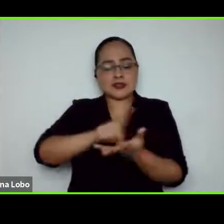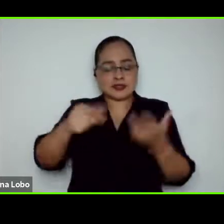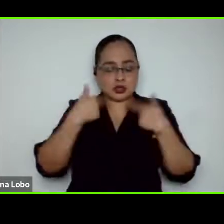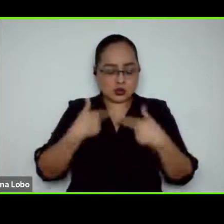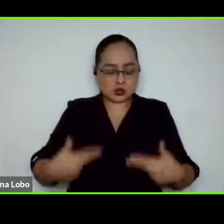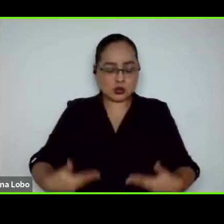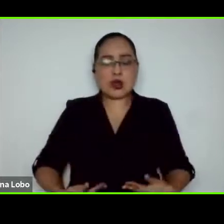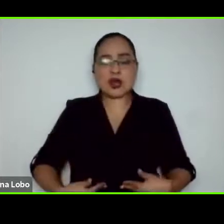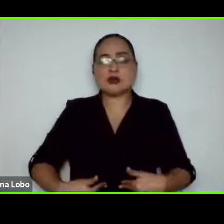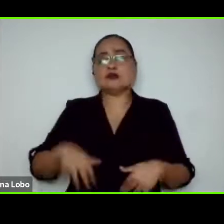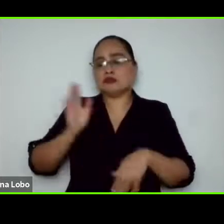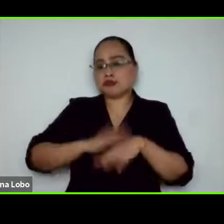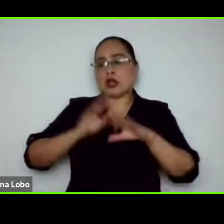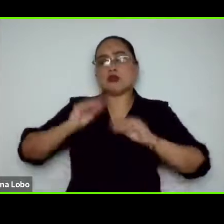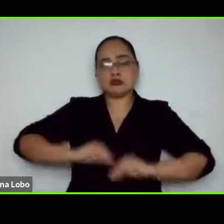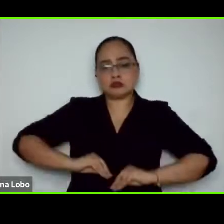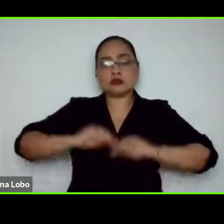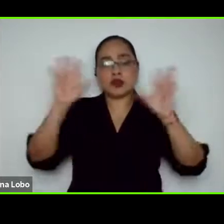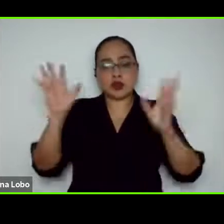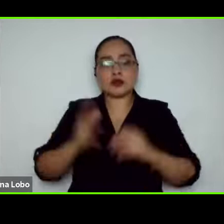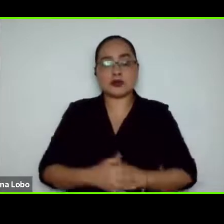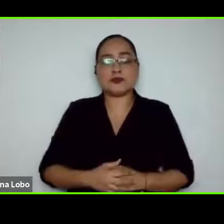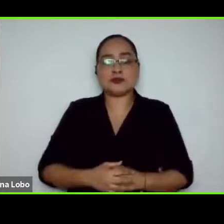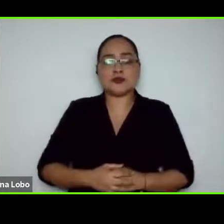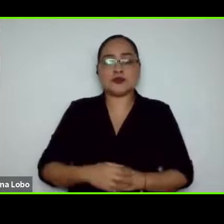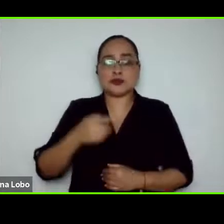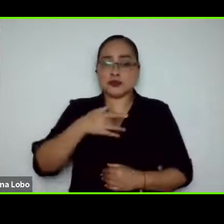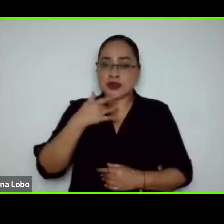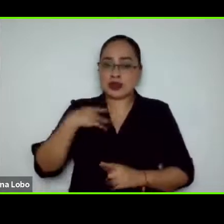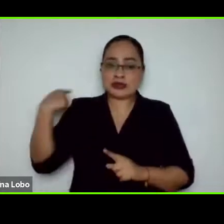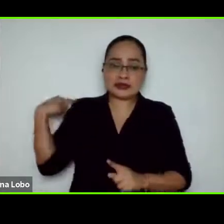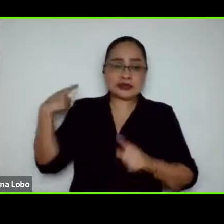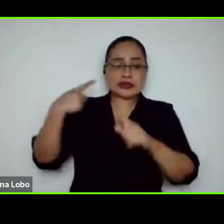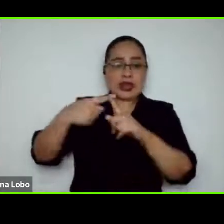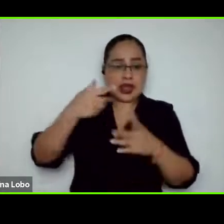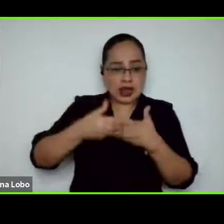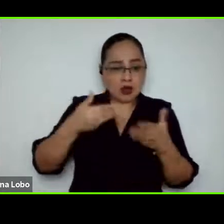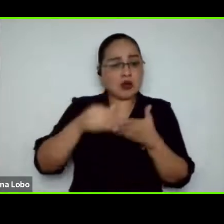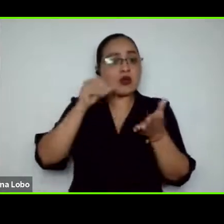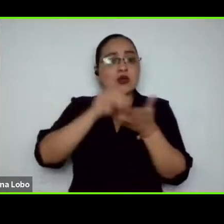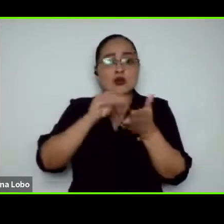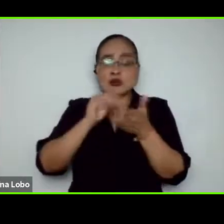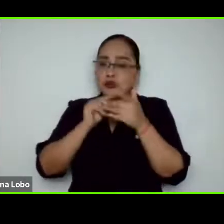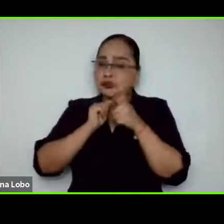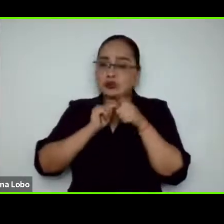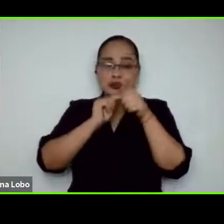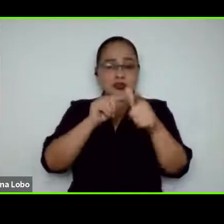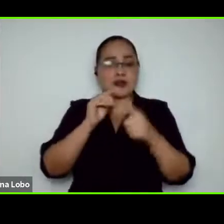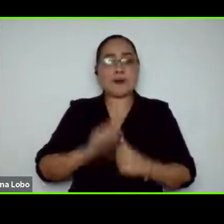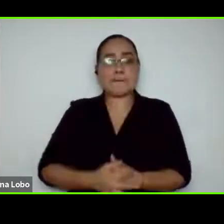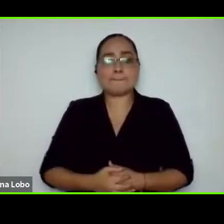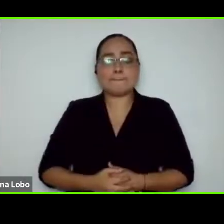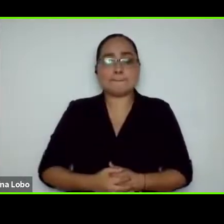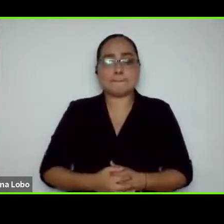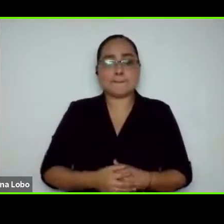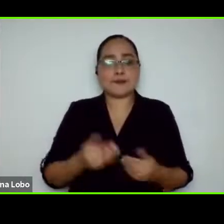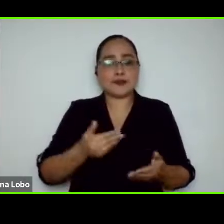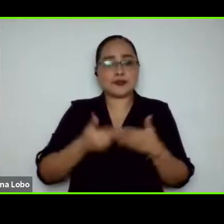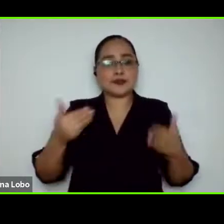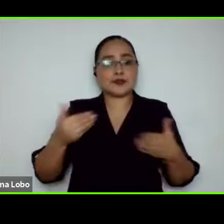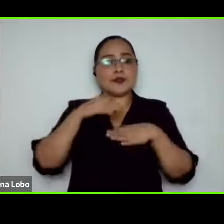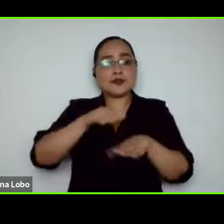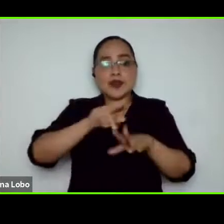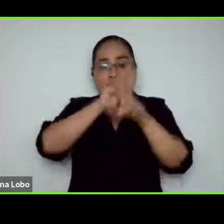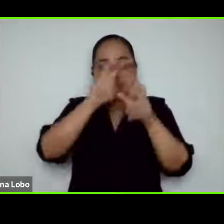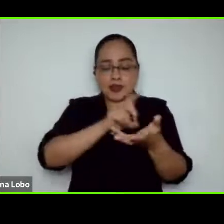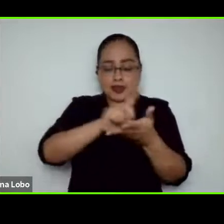es clara, hay una tendencia que creo que hasta la fecha se sostiene. Ahora, En este tema de la agenda de los derechos, pues es